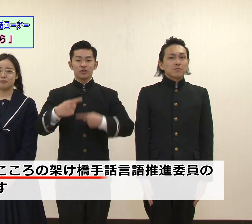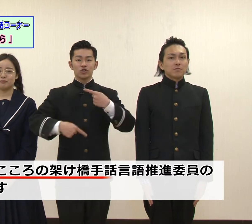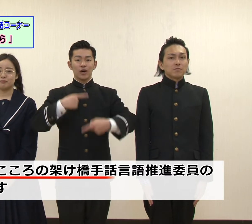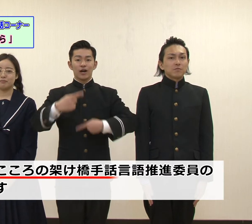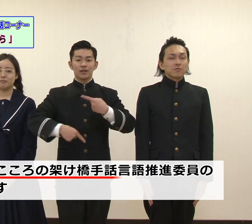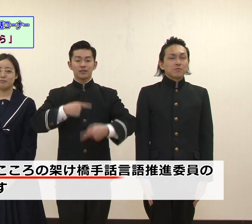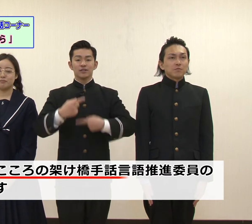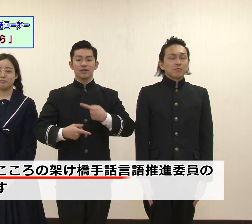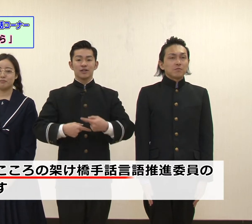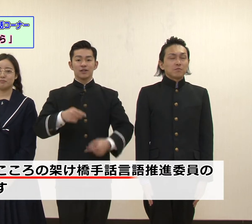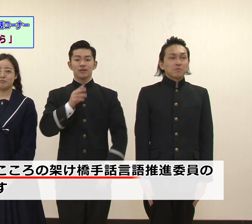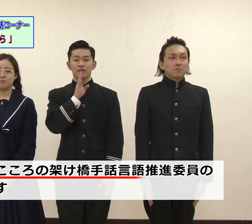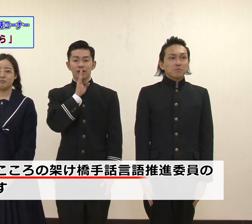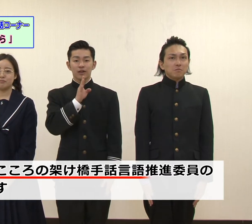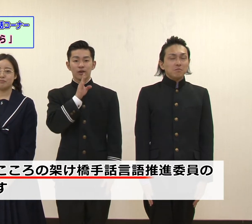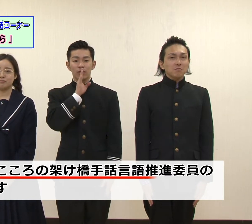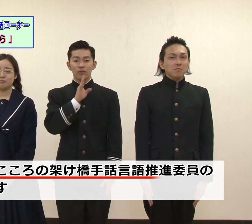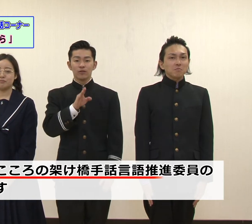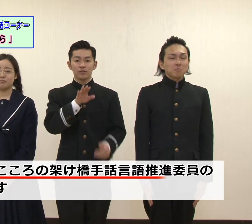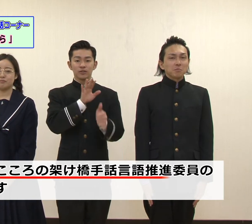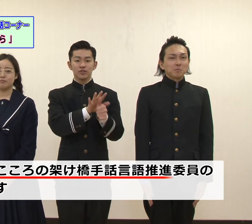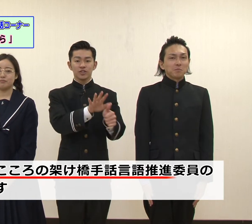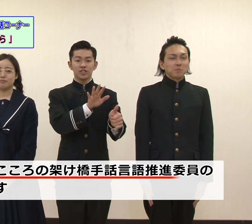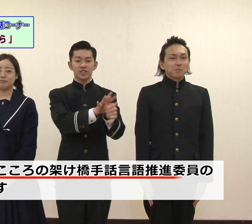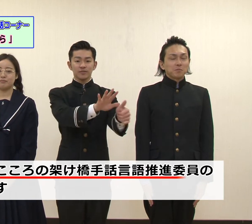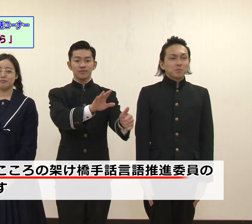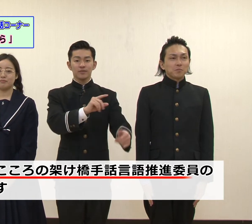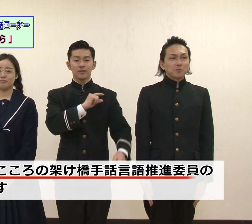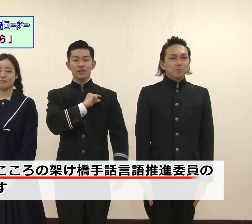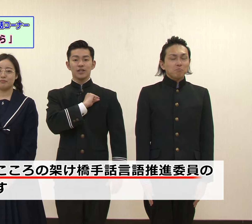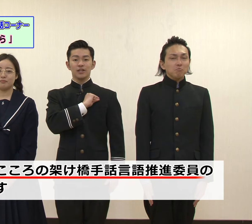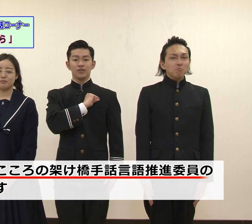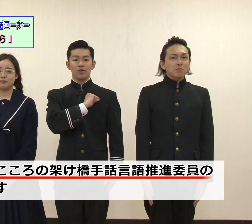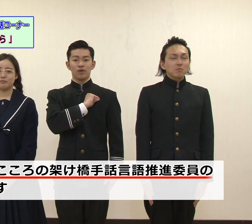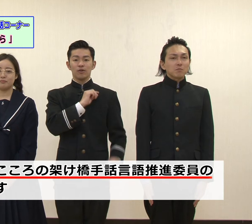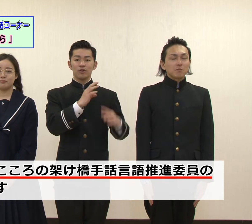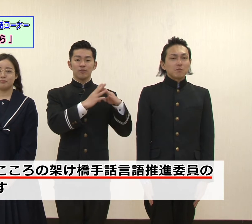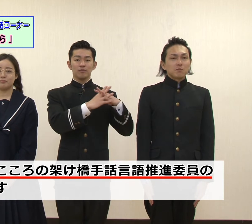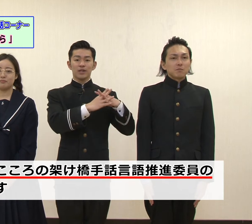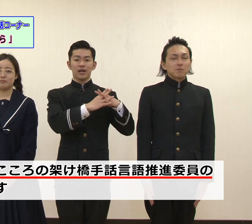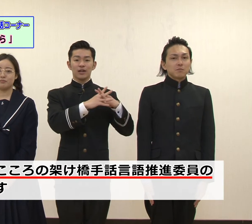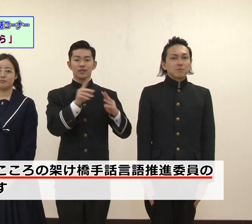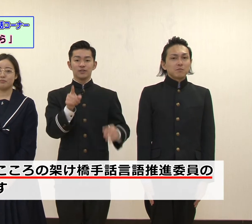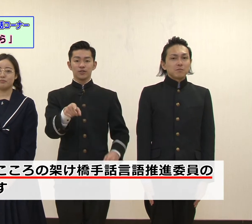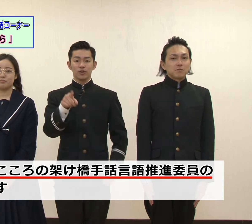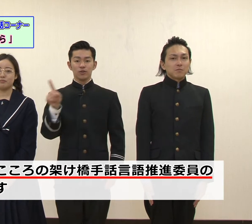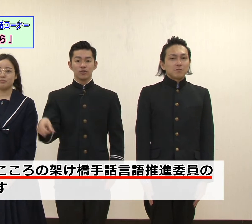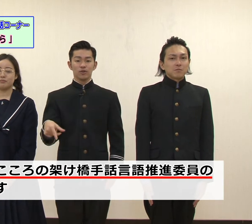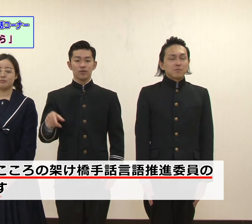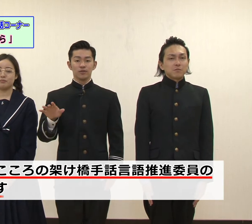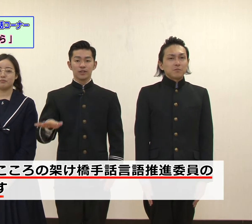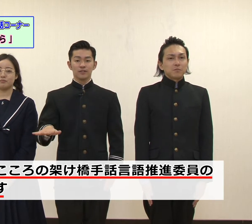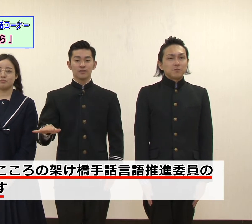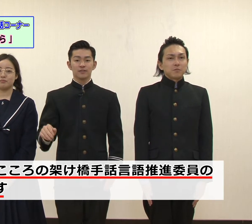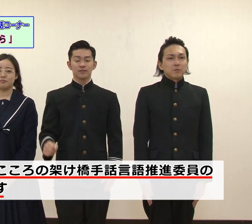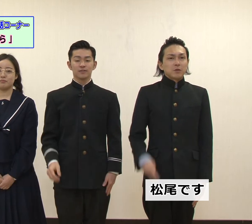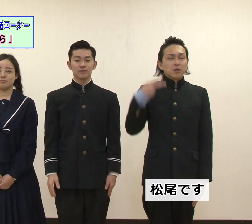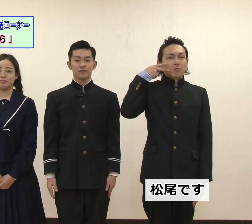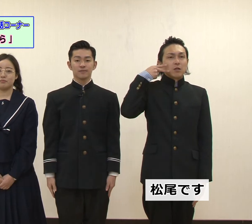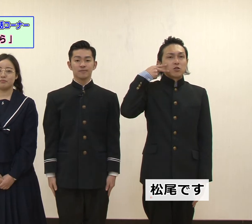話言語推進委員の宮園です。 松